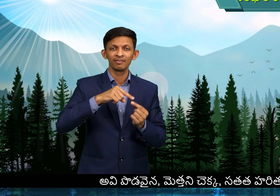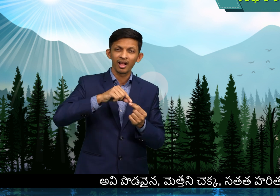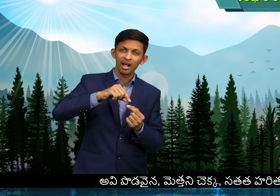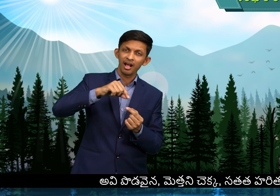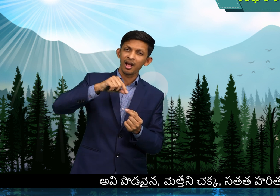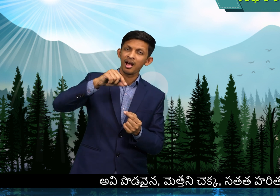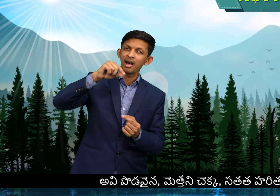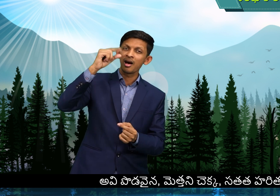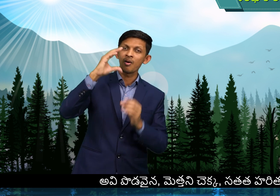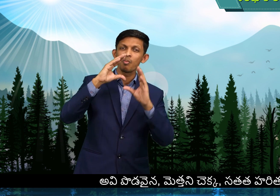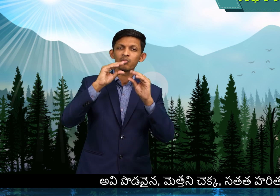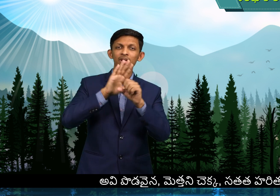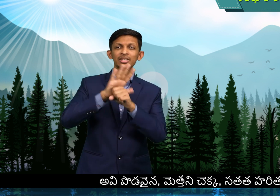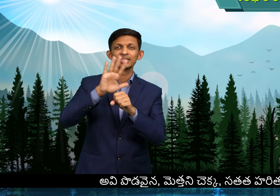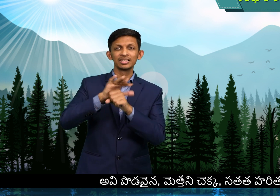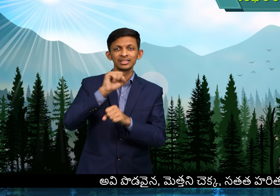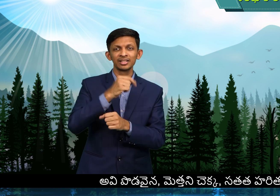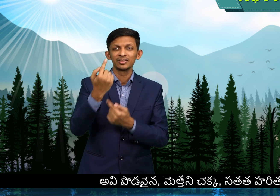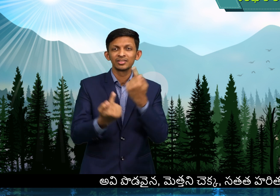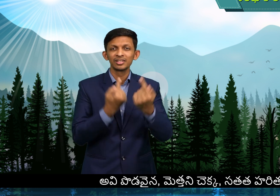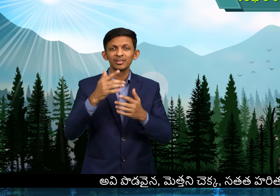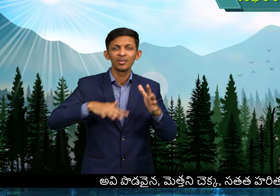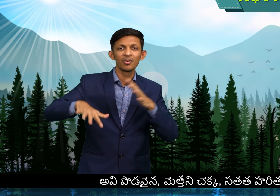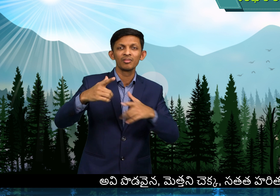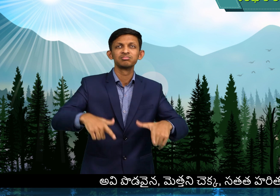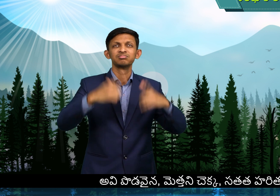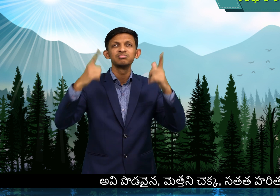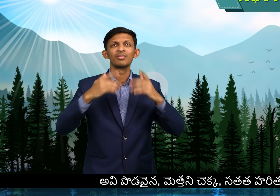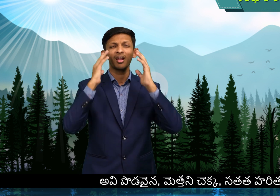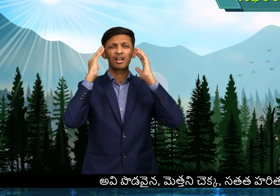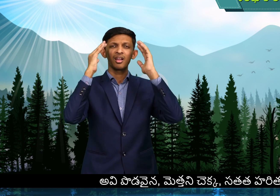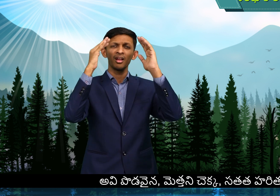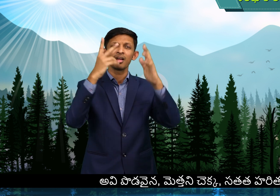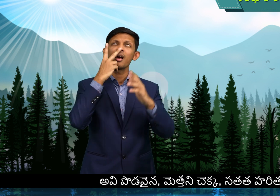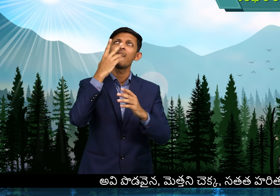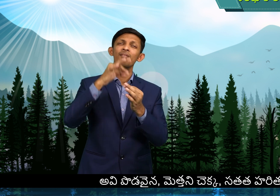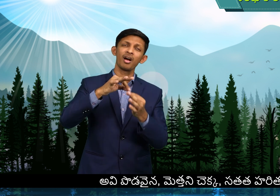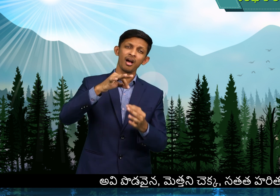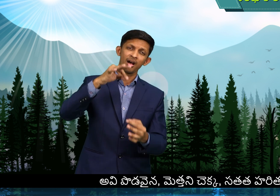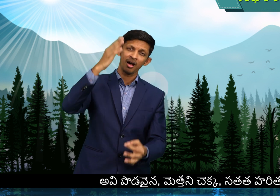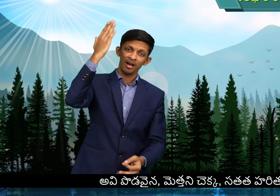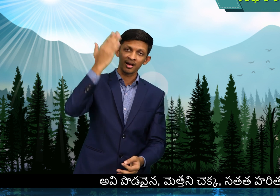అవి పొడవైన మెత్తని చెక్క, సతత హరిత చెట్లు.